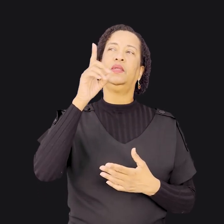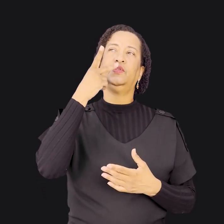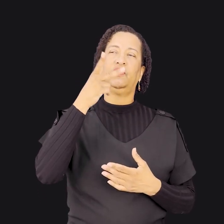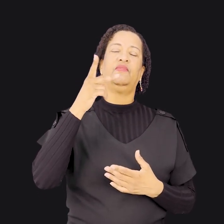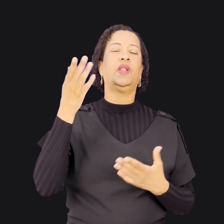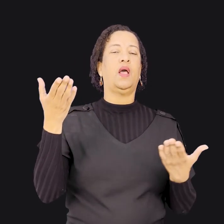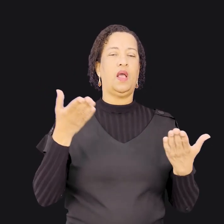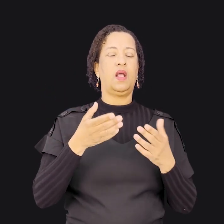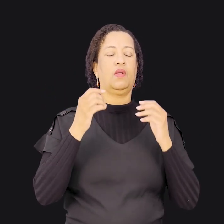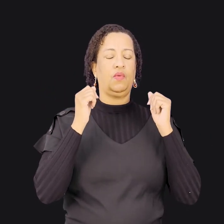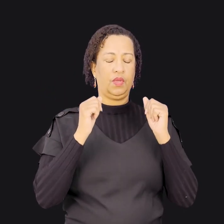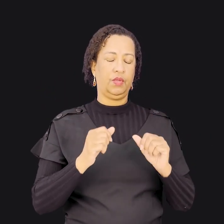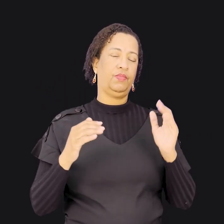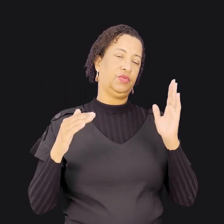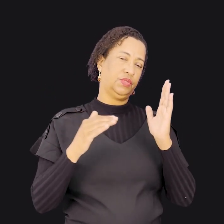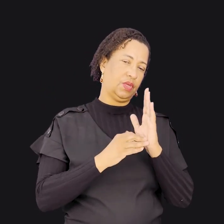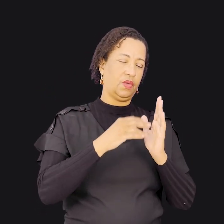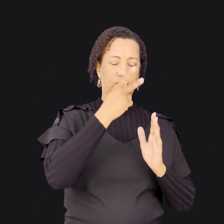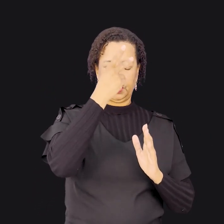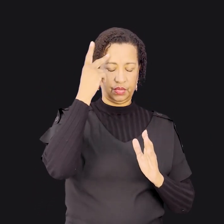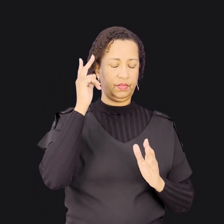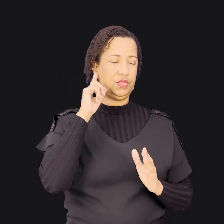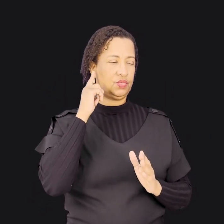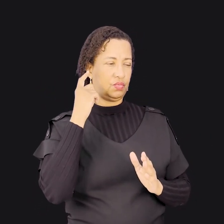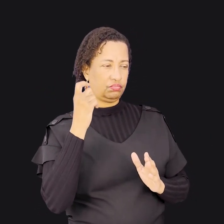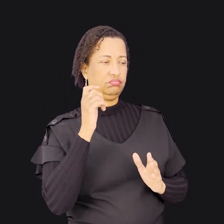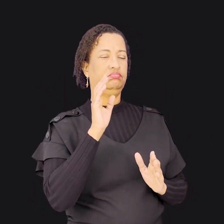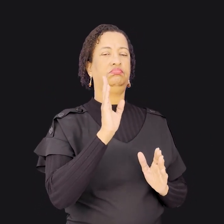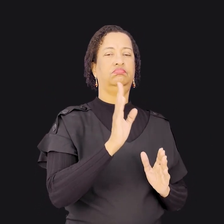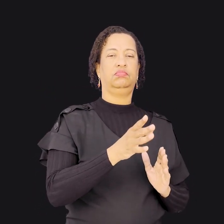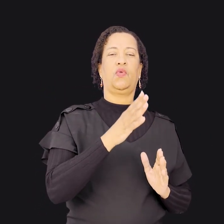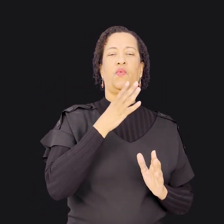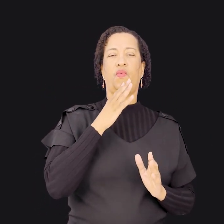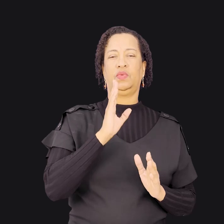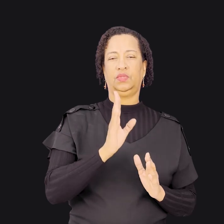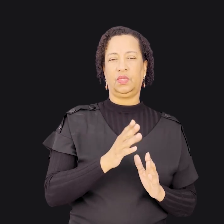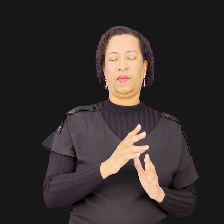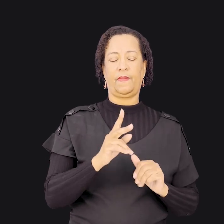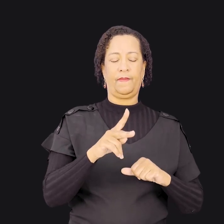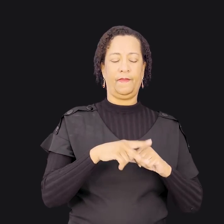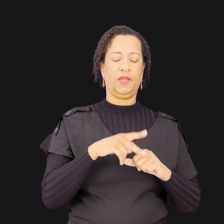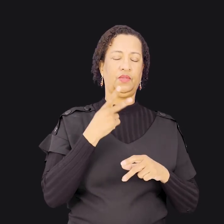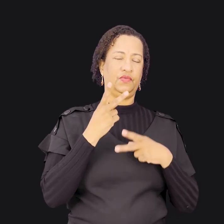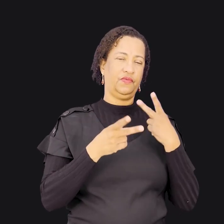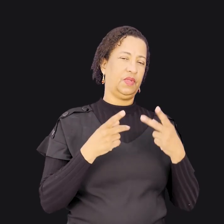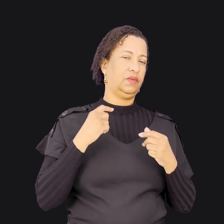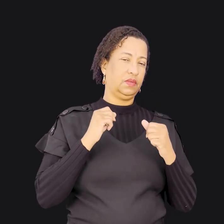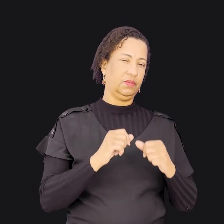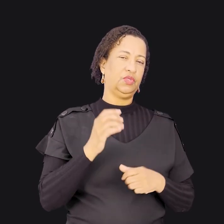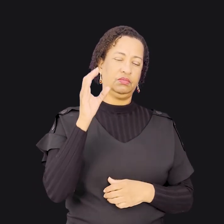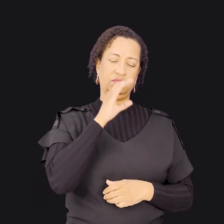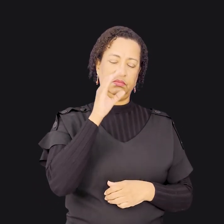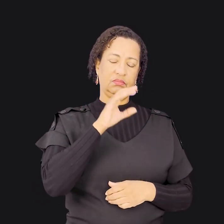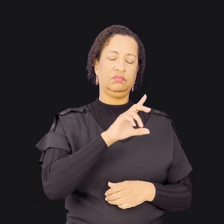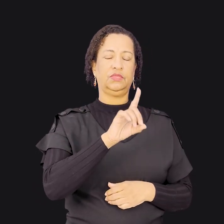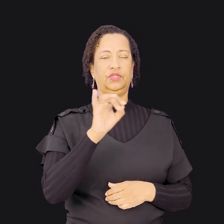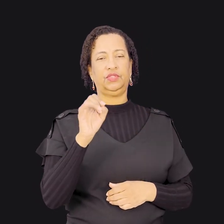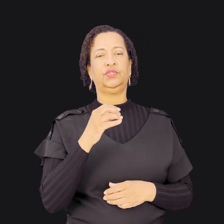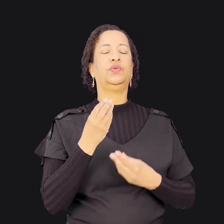baixar as cortinas. A última pessoa já ouviu o Evangelho. Pedro afirma que podemos apressar este dia.